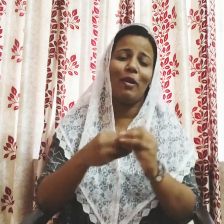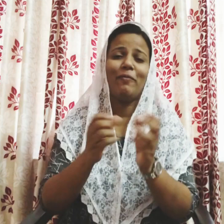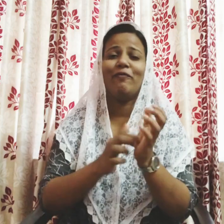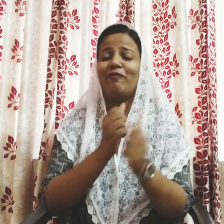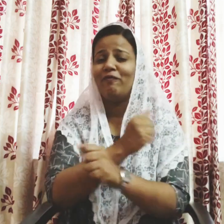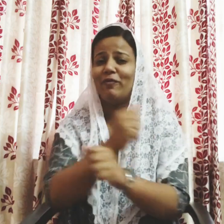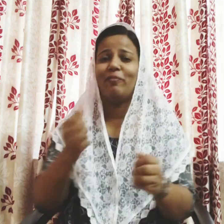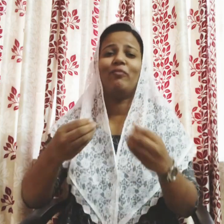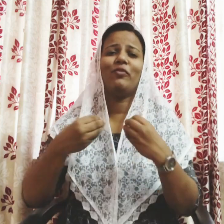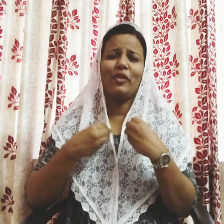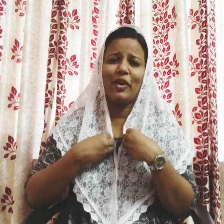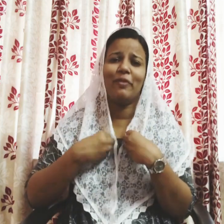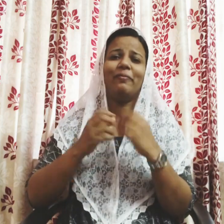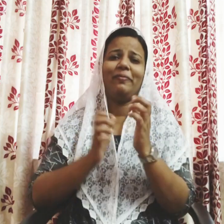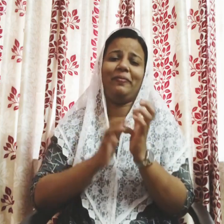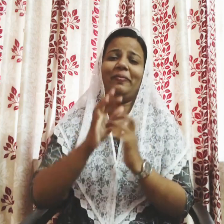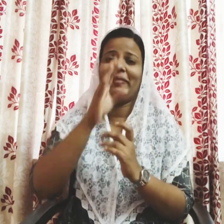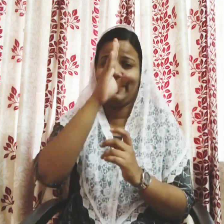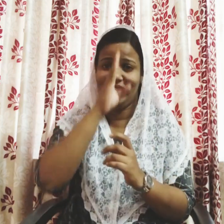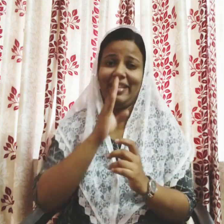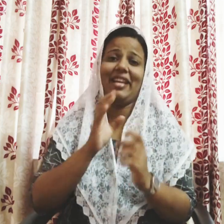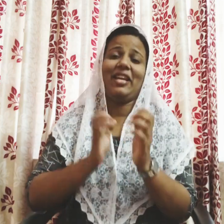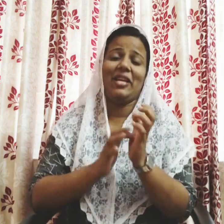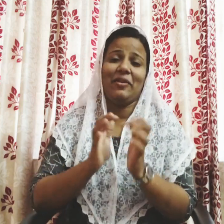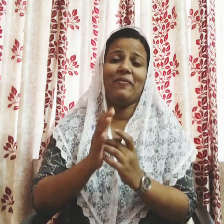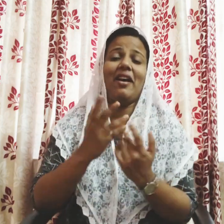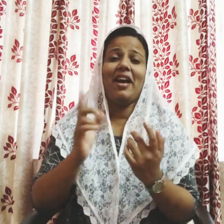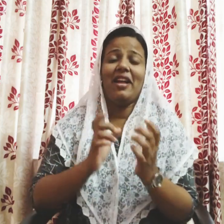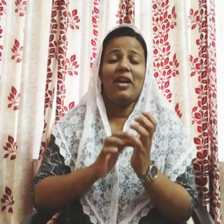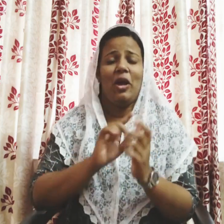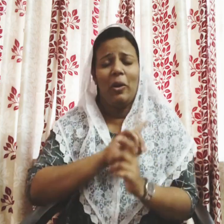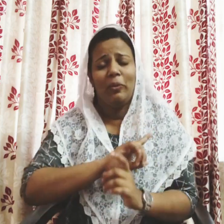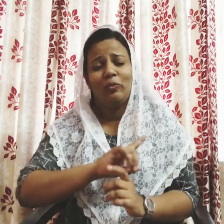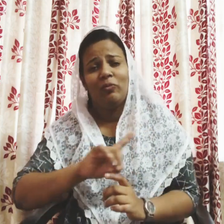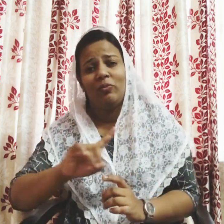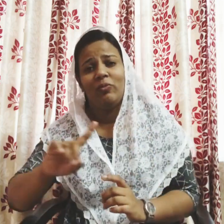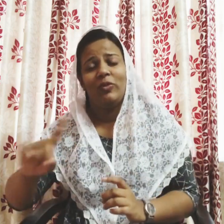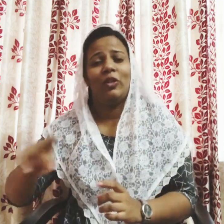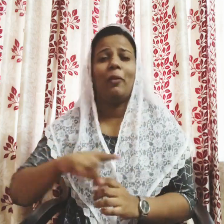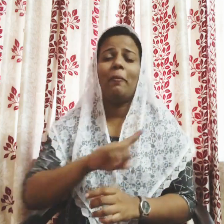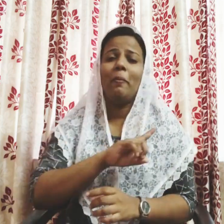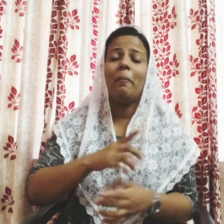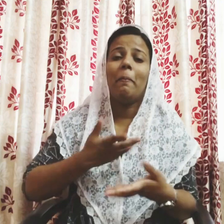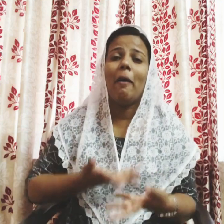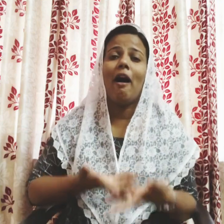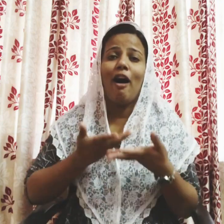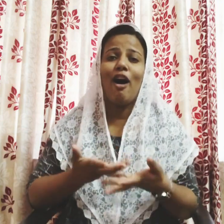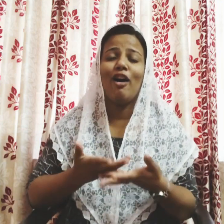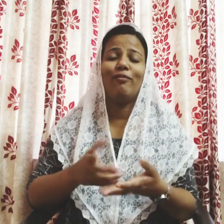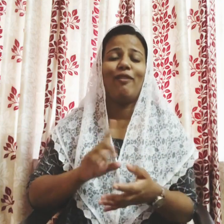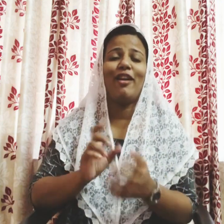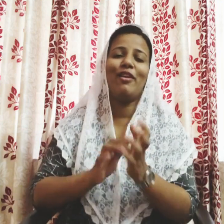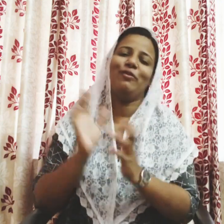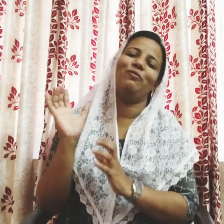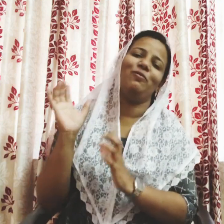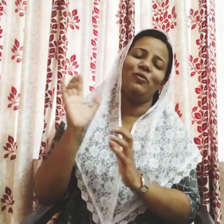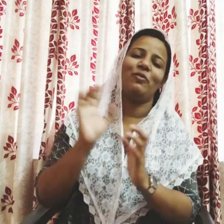കഴിയുന്ന നമ്മുടെ രക്ഷയാകുന്ന ദൈവം, ഹല്ലേലൂയ, അമേൻ, ദൈവമായി നാൾതോറും നമ്മുടെ ഭാരങ്ങളെ ചുമക്കുന്ന, ഓരോ നിമിഷവും